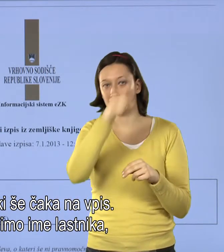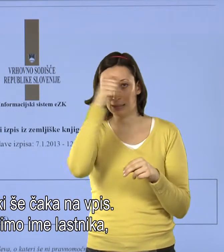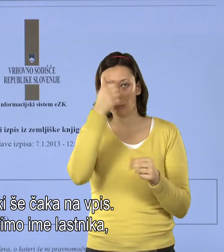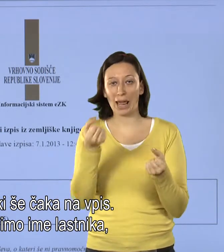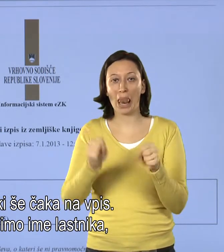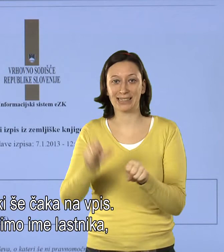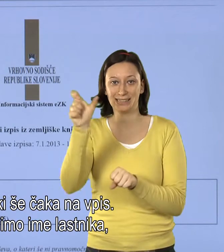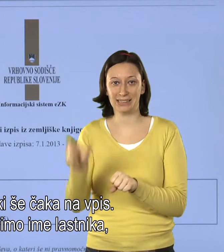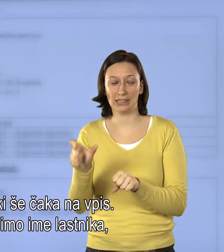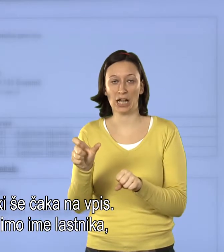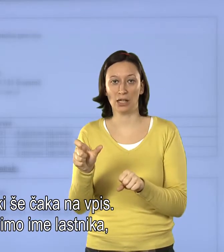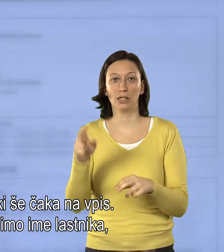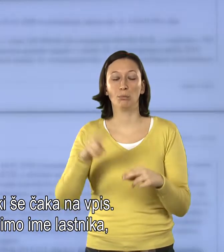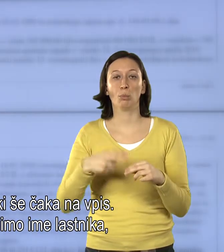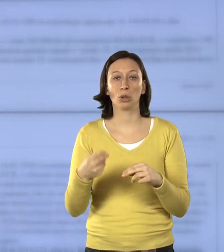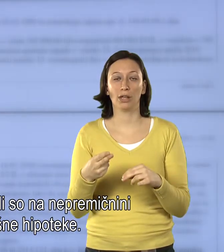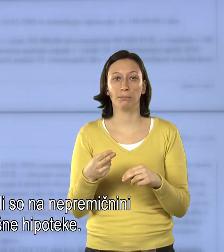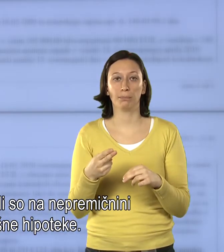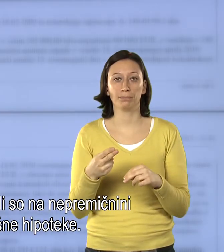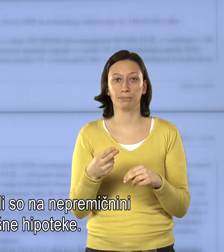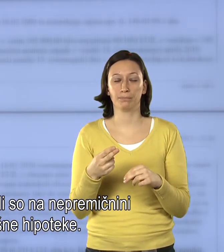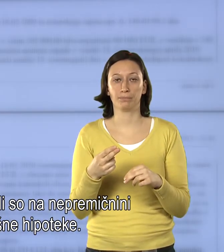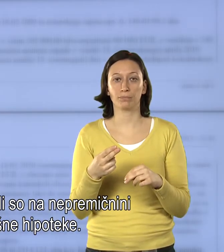Potem je ime lastnika in potem